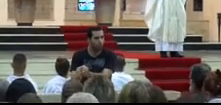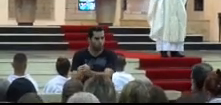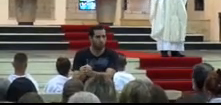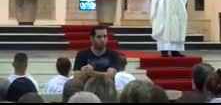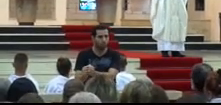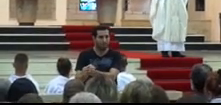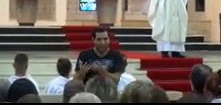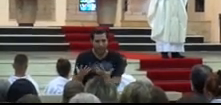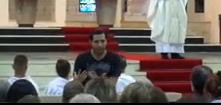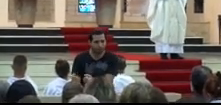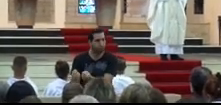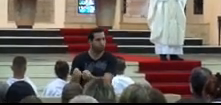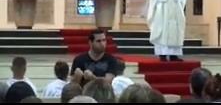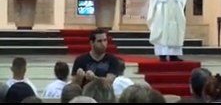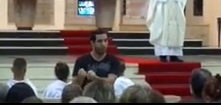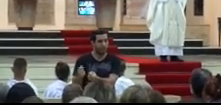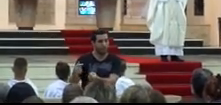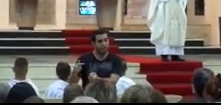agir.